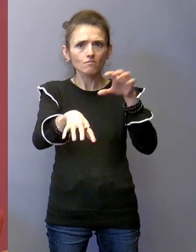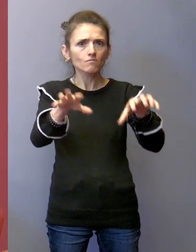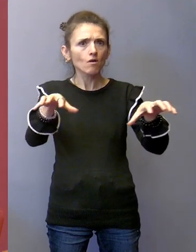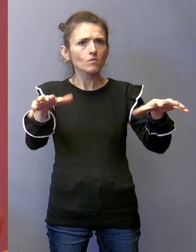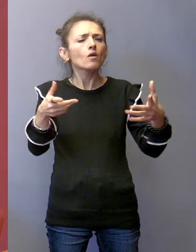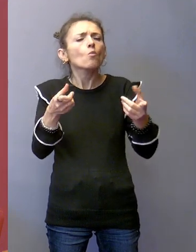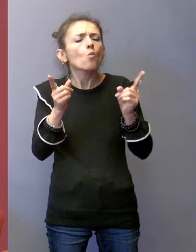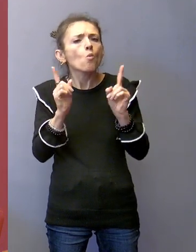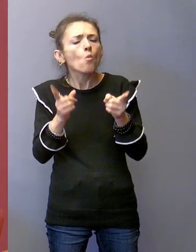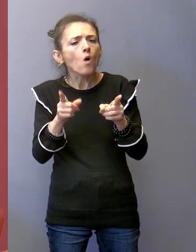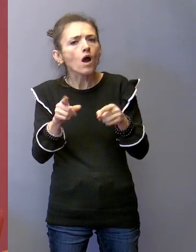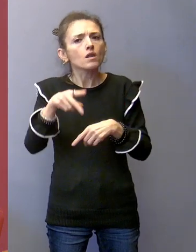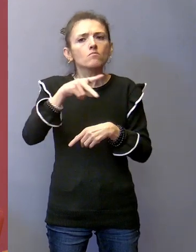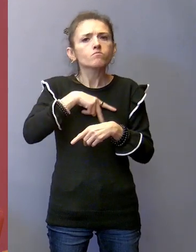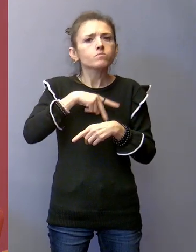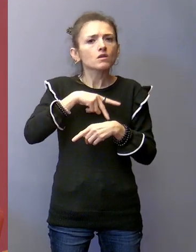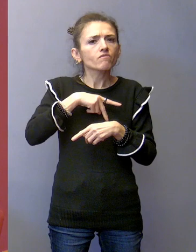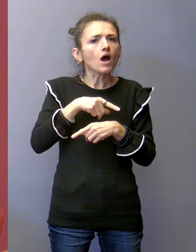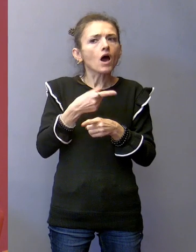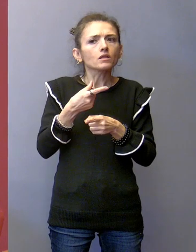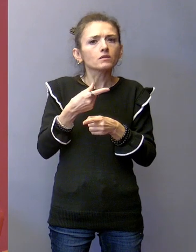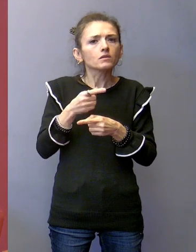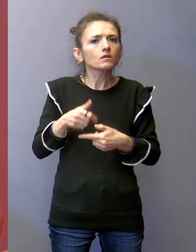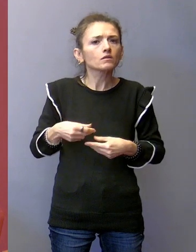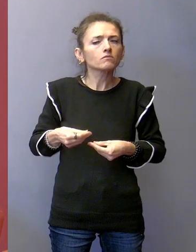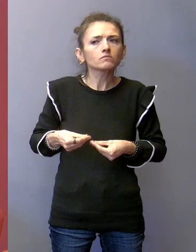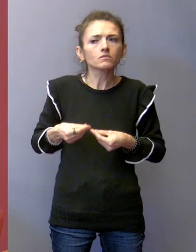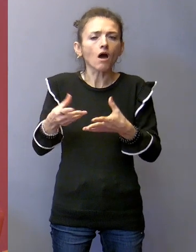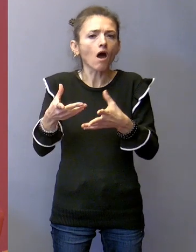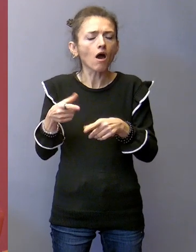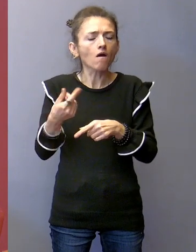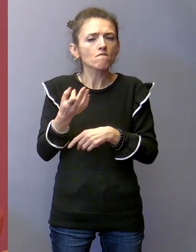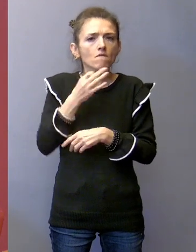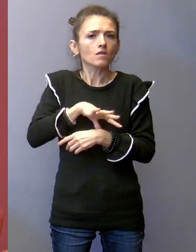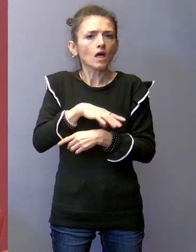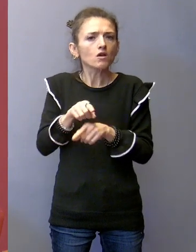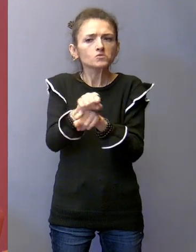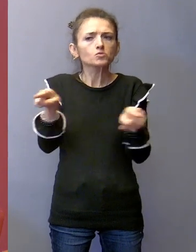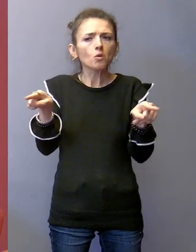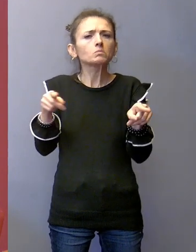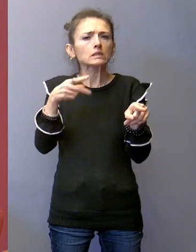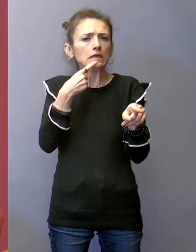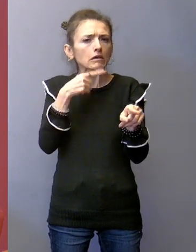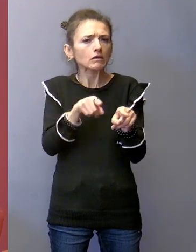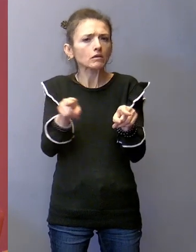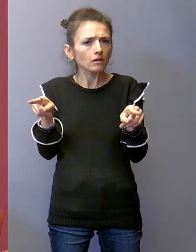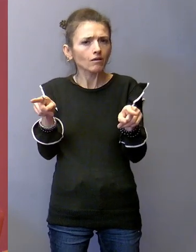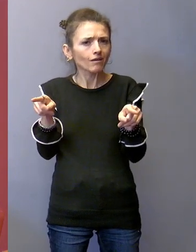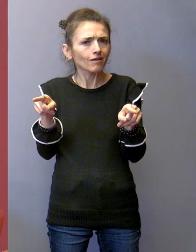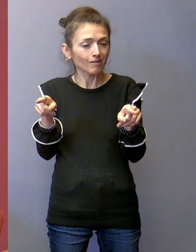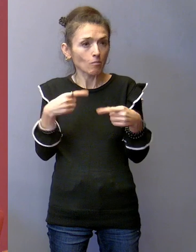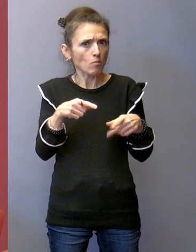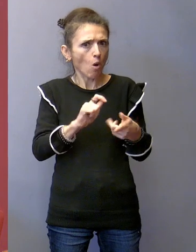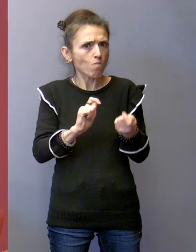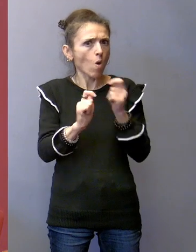quali privati andiamo ad avvantaggiare con questa modifica Allora io vi invito a riflettere